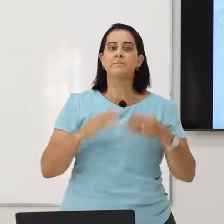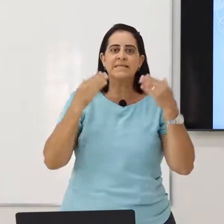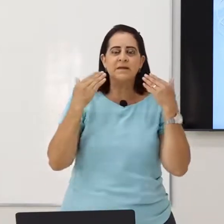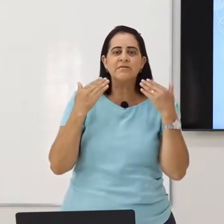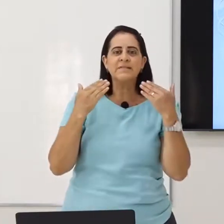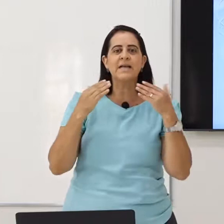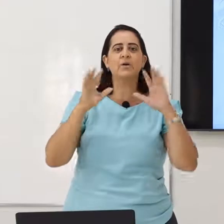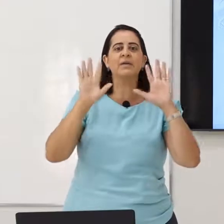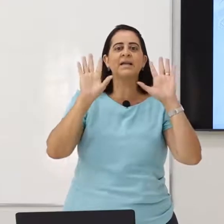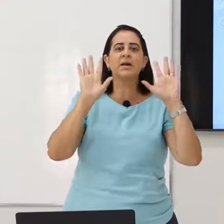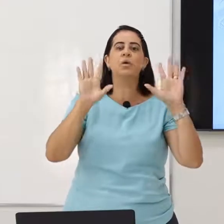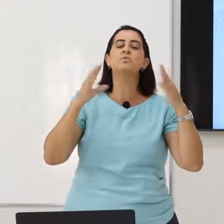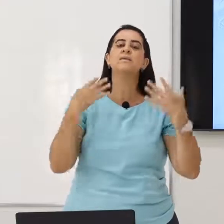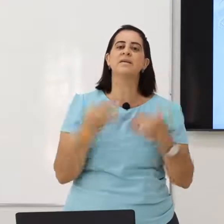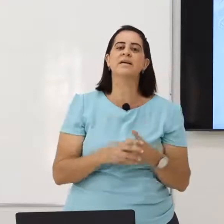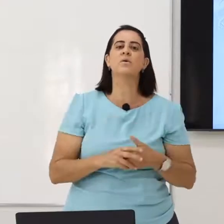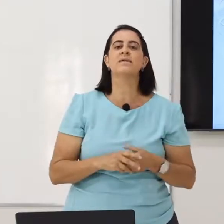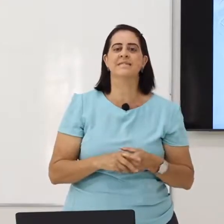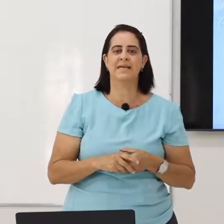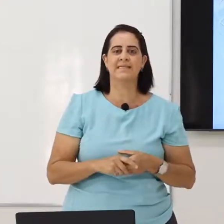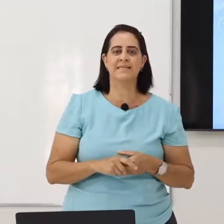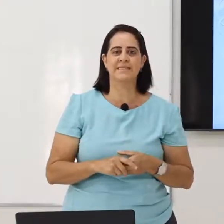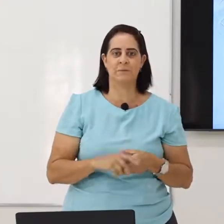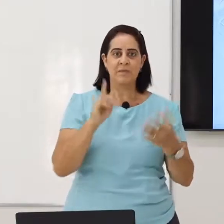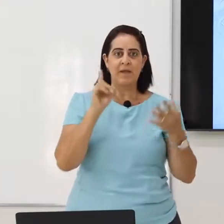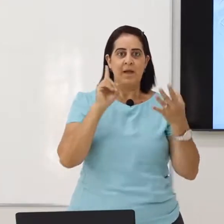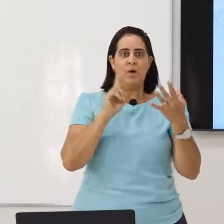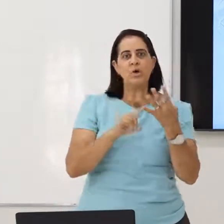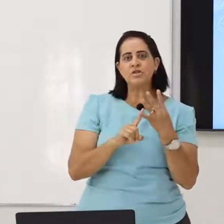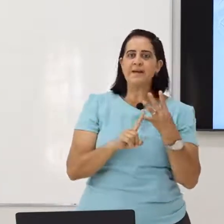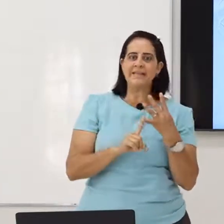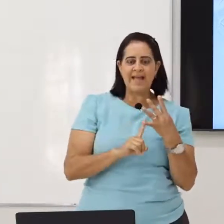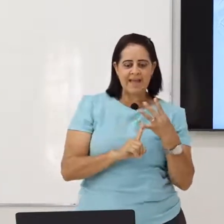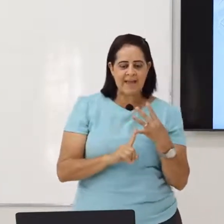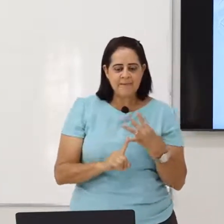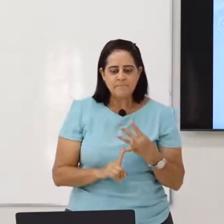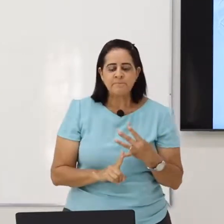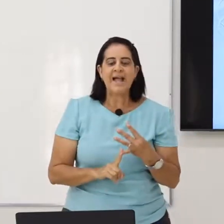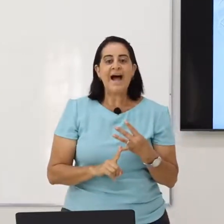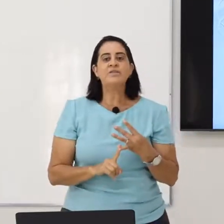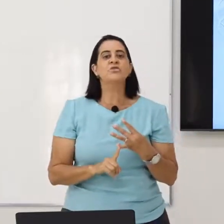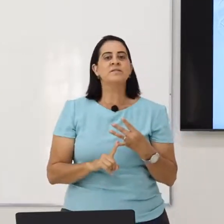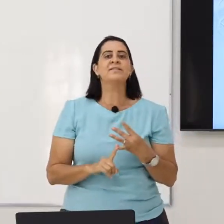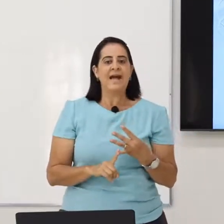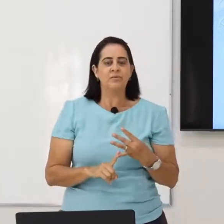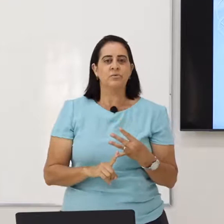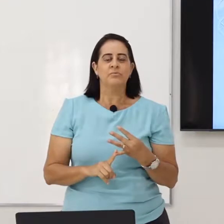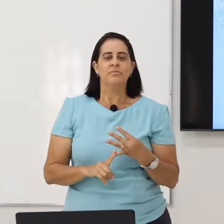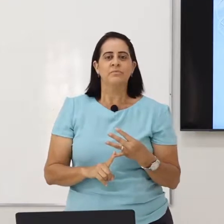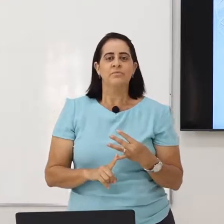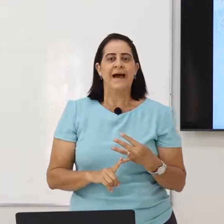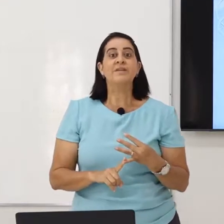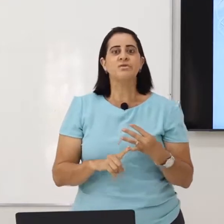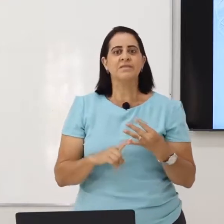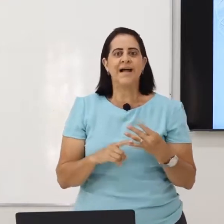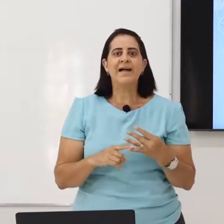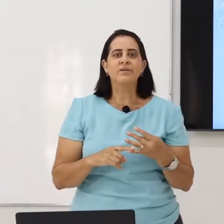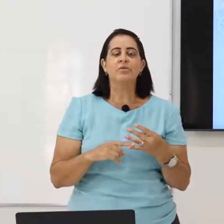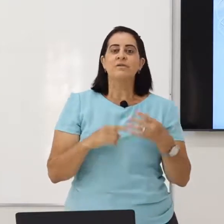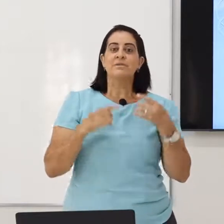expressão facial tem que condizer com a sinalização. Última ideia aí, assustado. Assustado, você